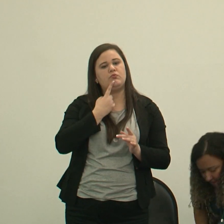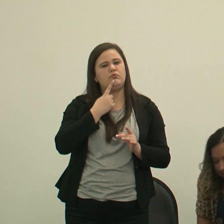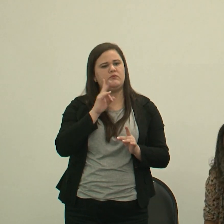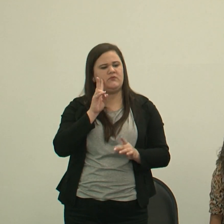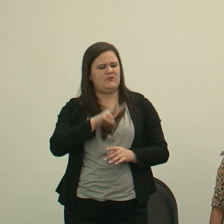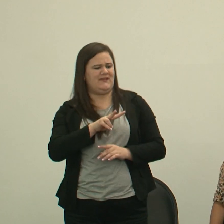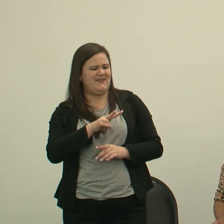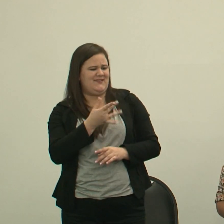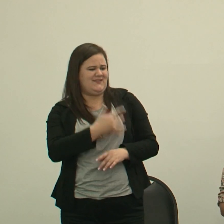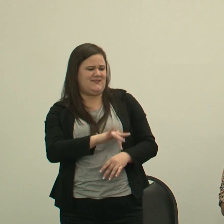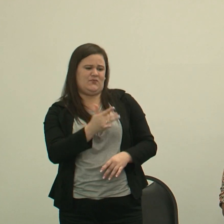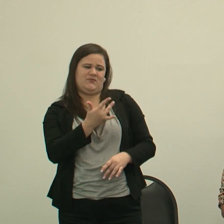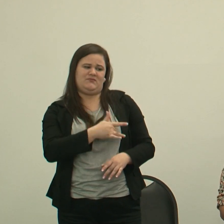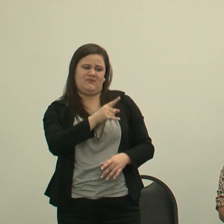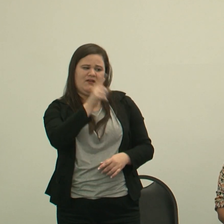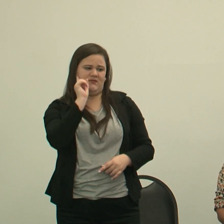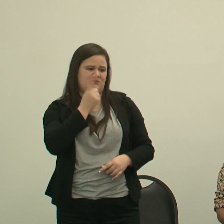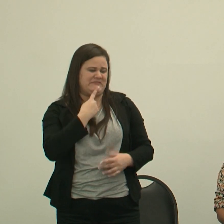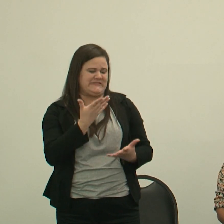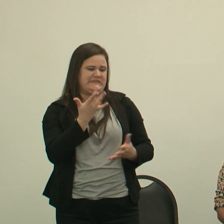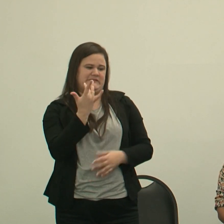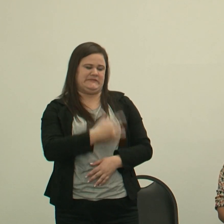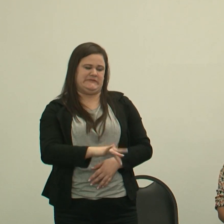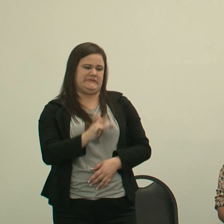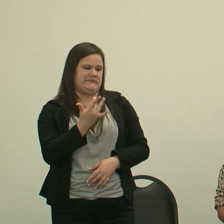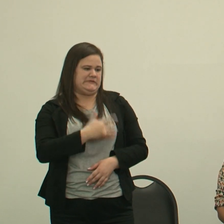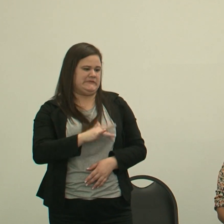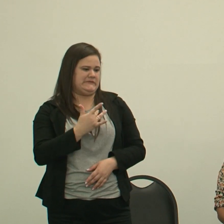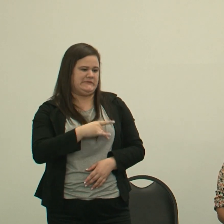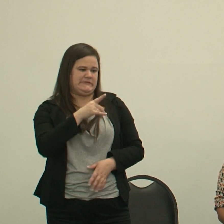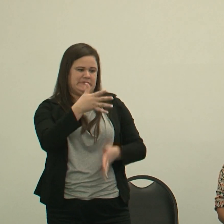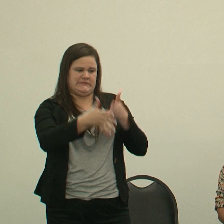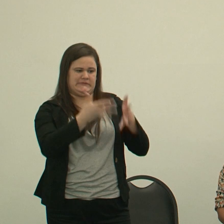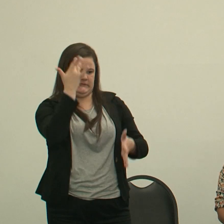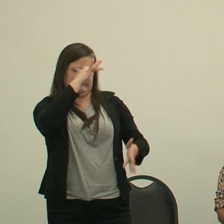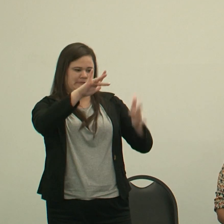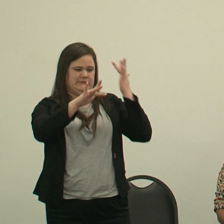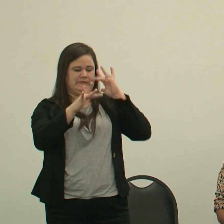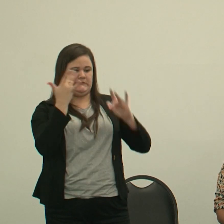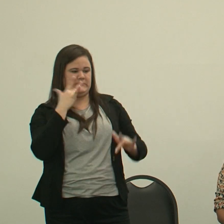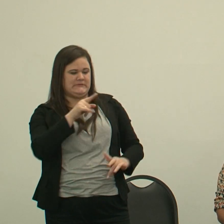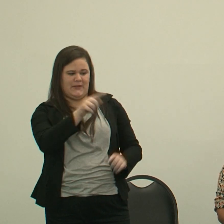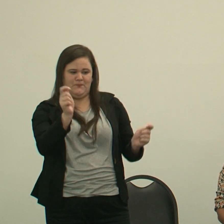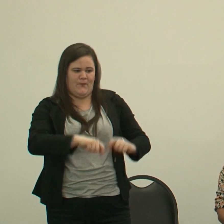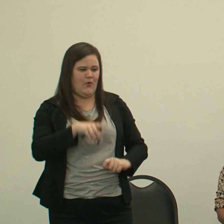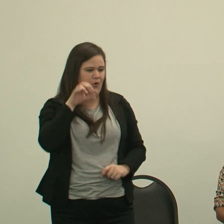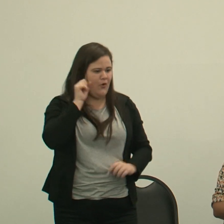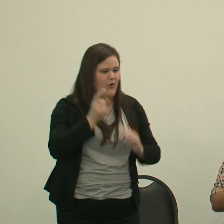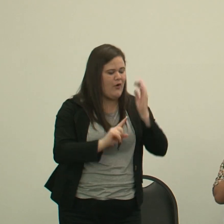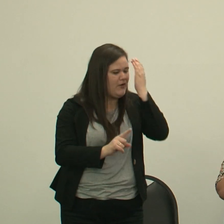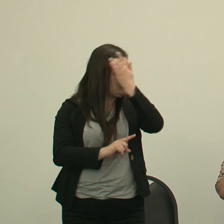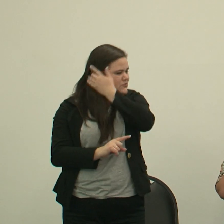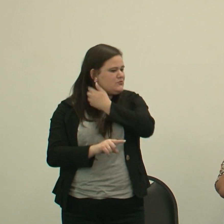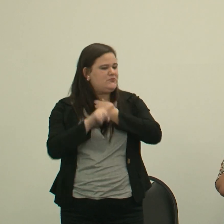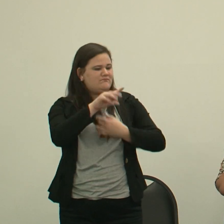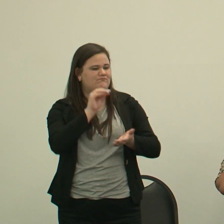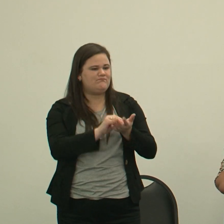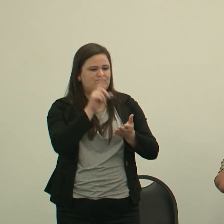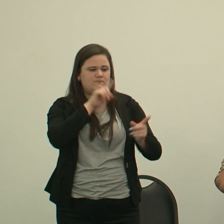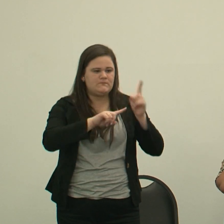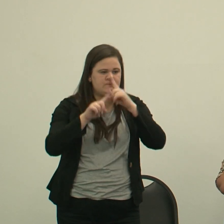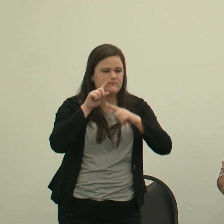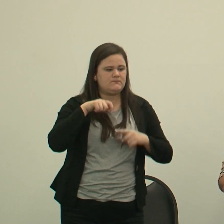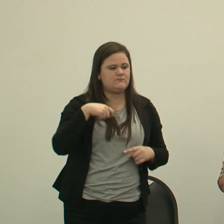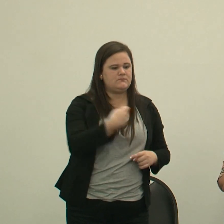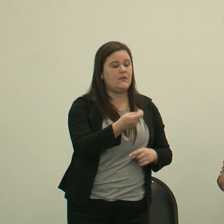que coitado, né? É um coitado, a língua dele é diferente, ele não é capaz de ouvir, tem uma falta nele. E